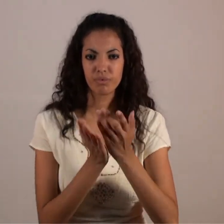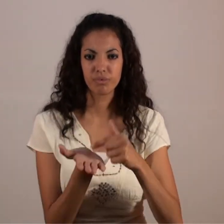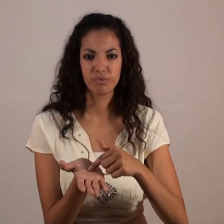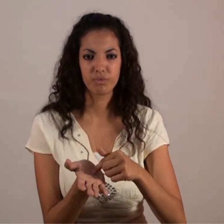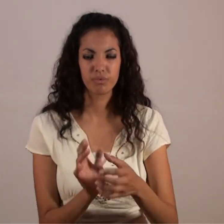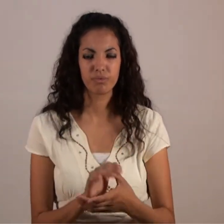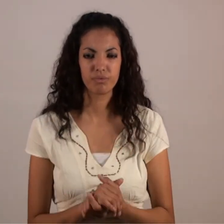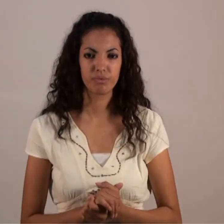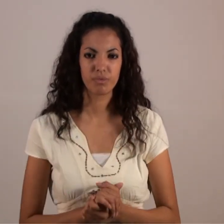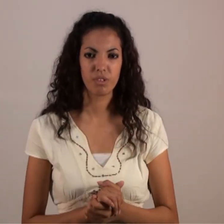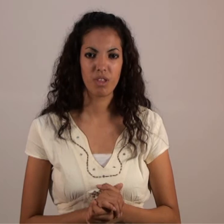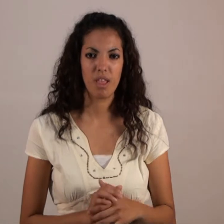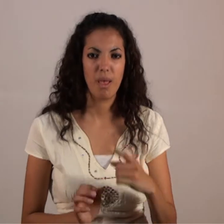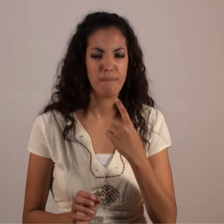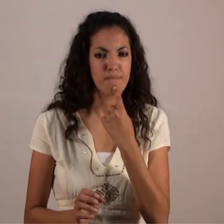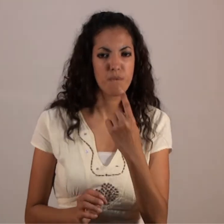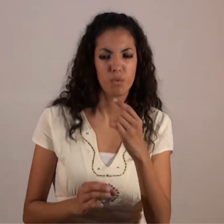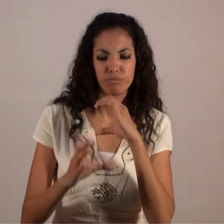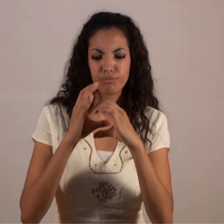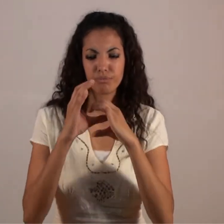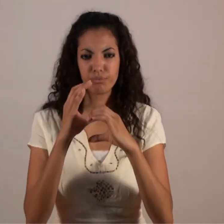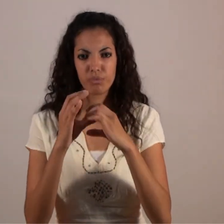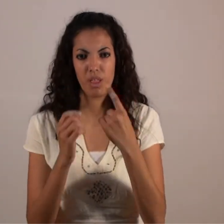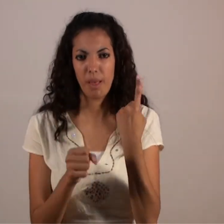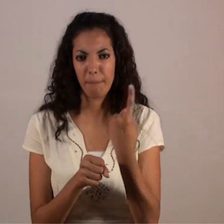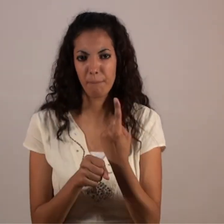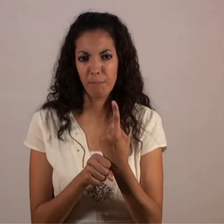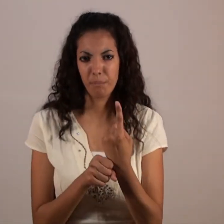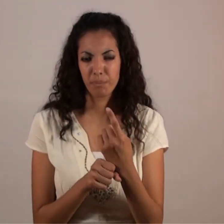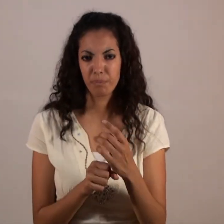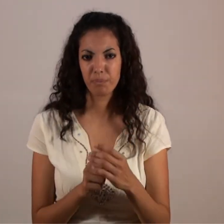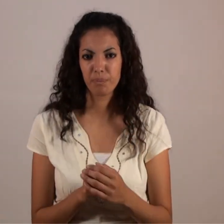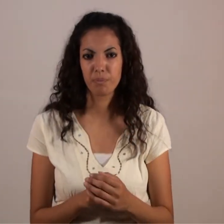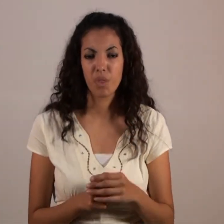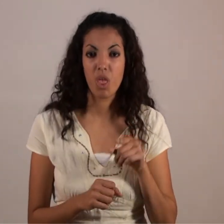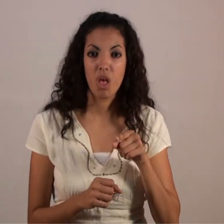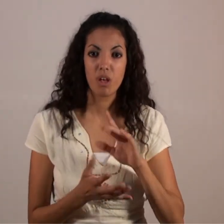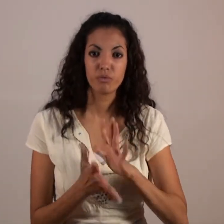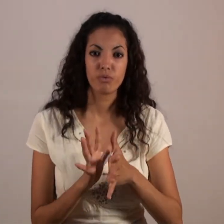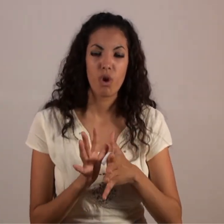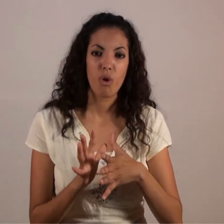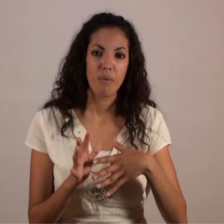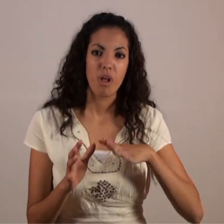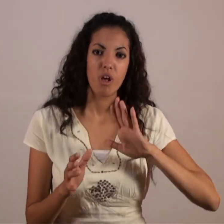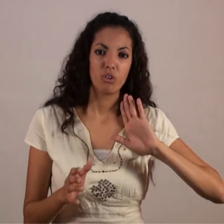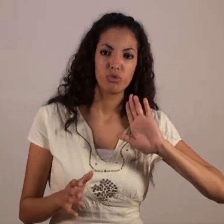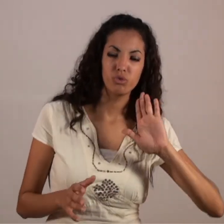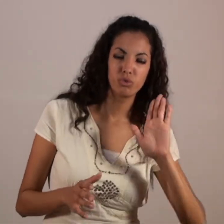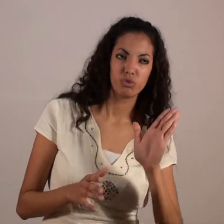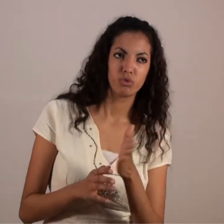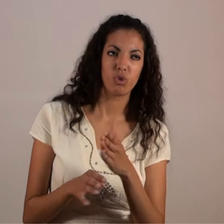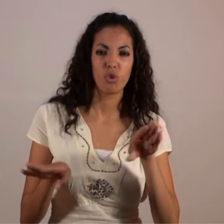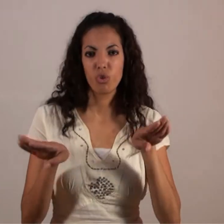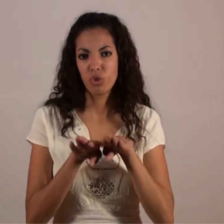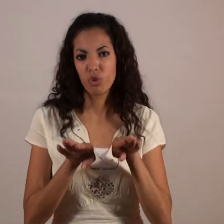Preguntas para dialogar. 1. Por lo cual debía ser en todo semejante a sus hermanos, para venir a